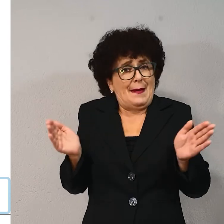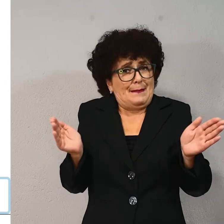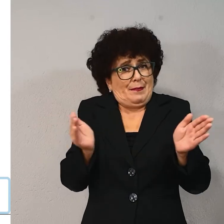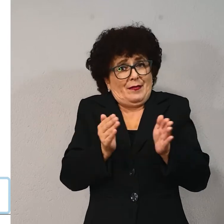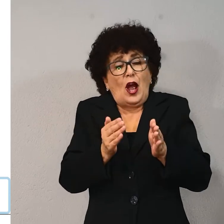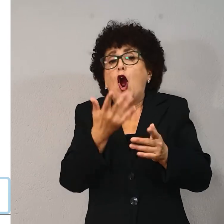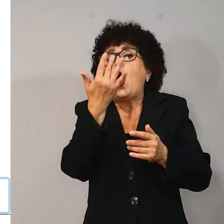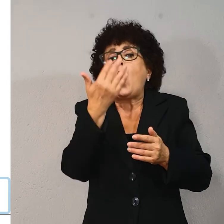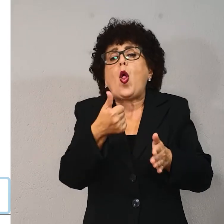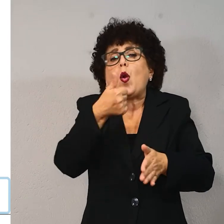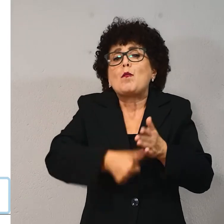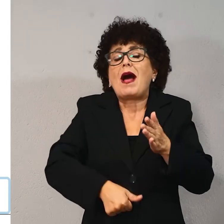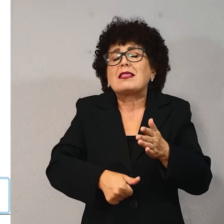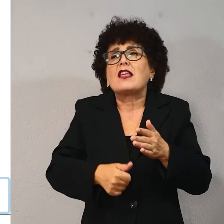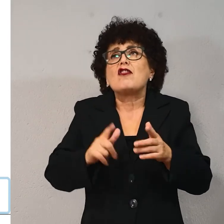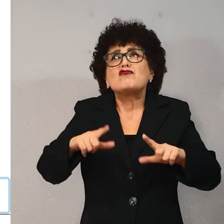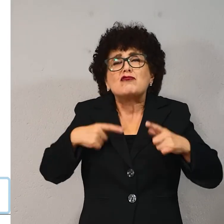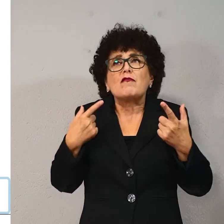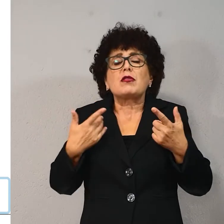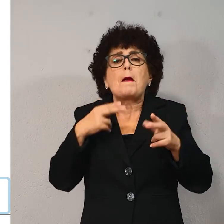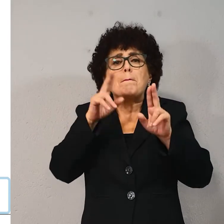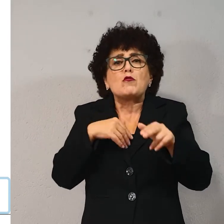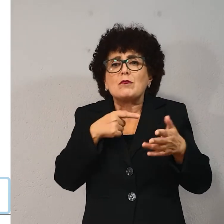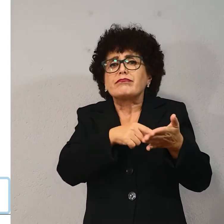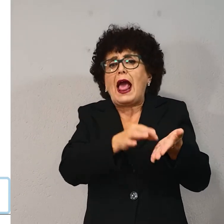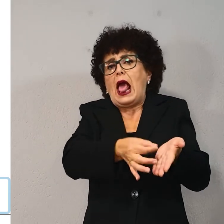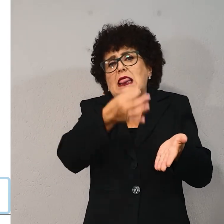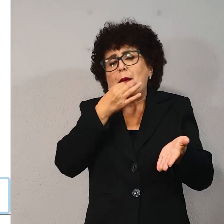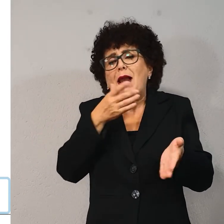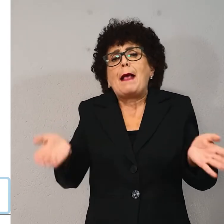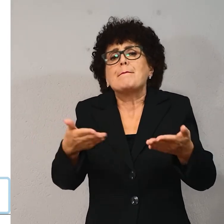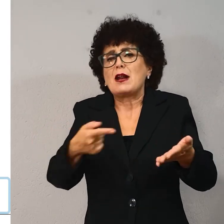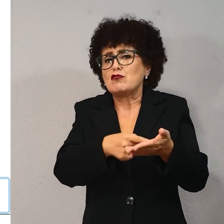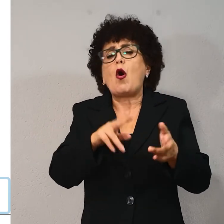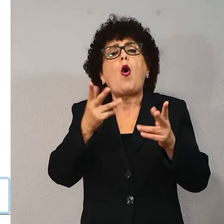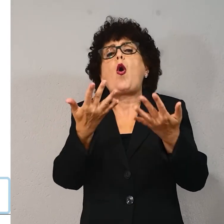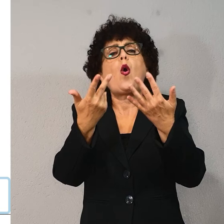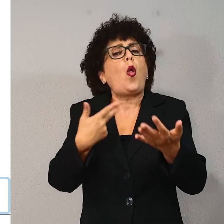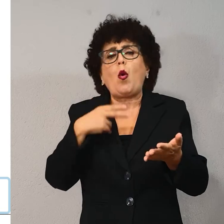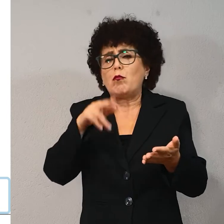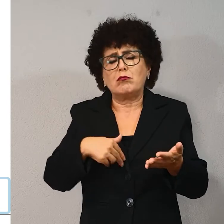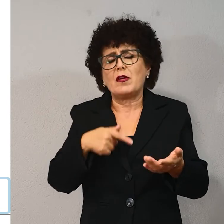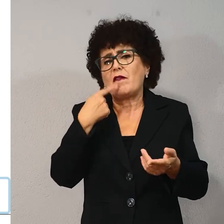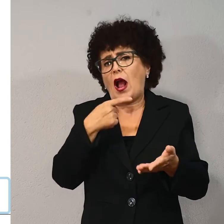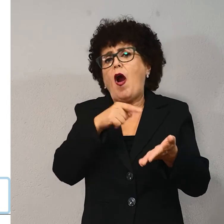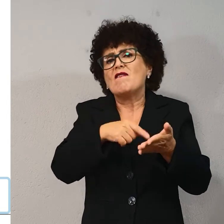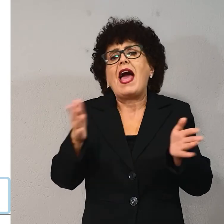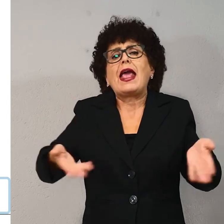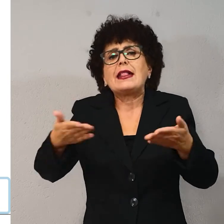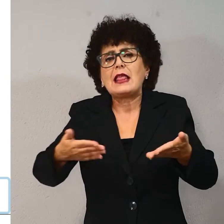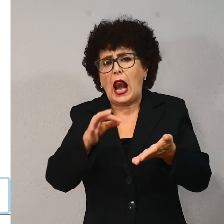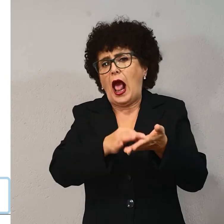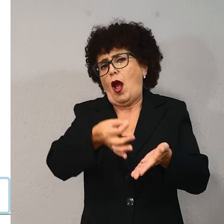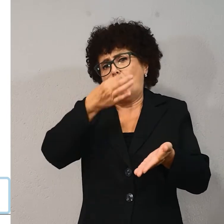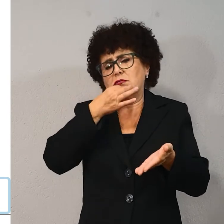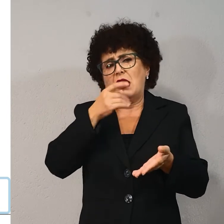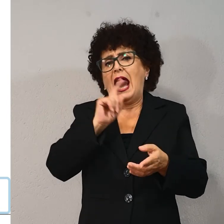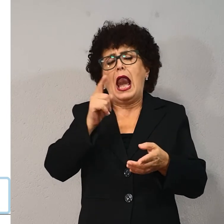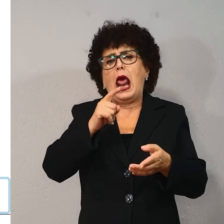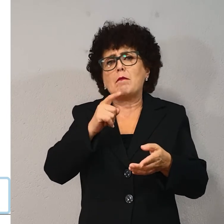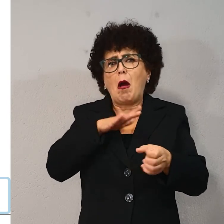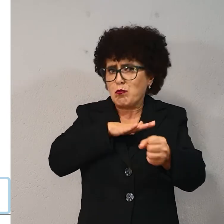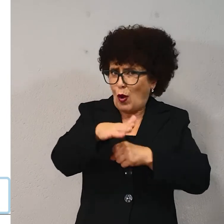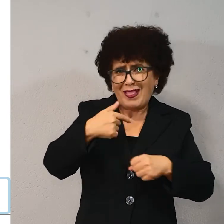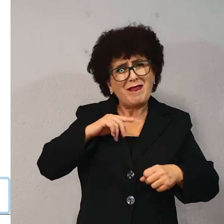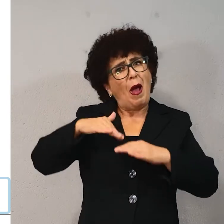тоа колку пати во животот може да се земе таблета за итна контрацепција. Итната контрацепција не предизвикува